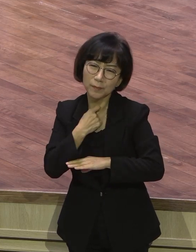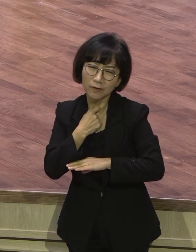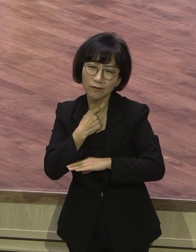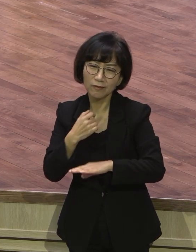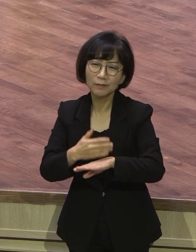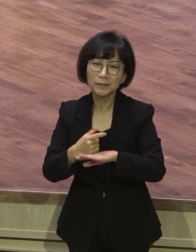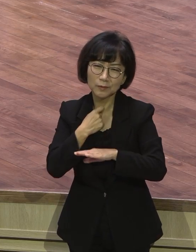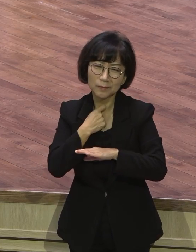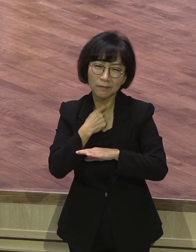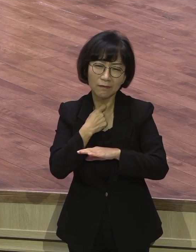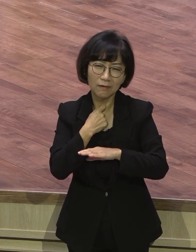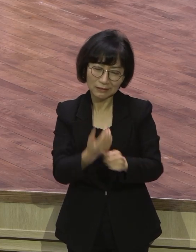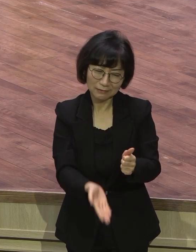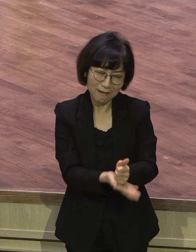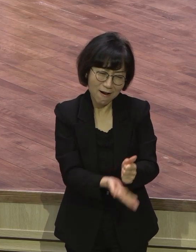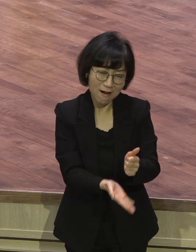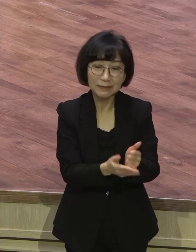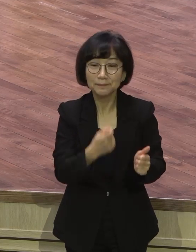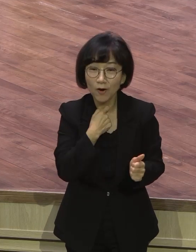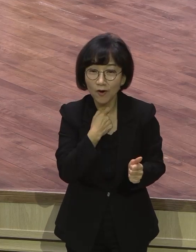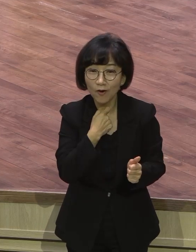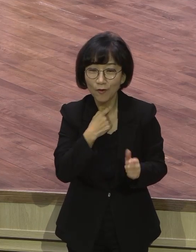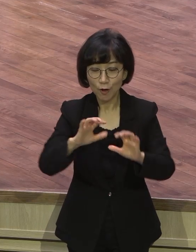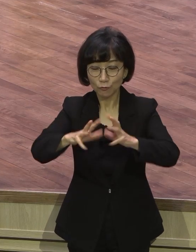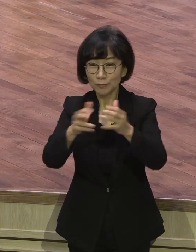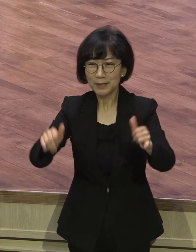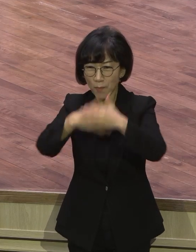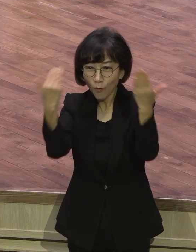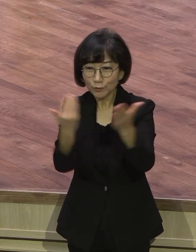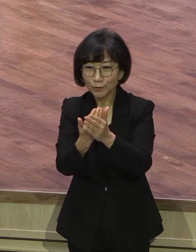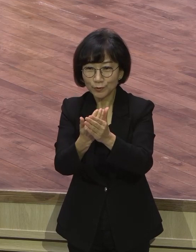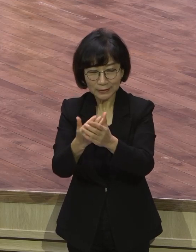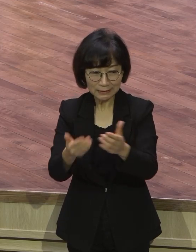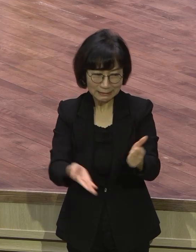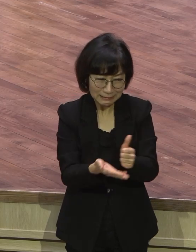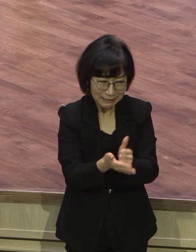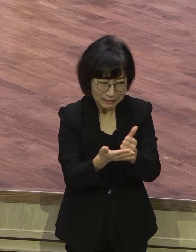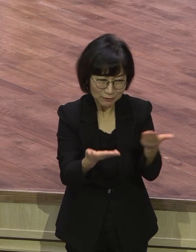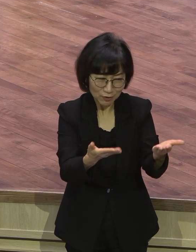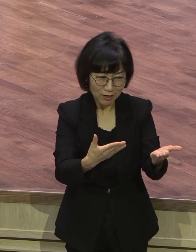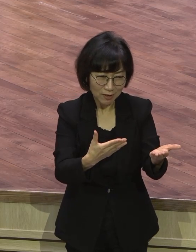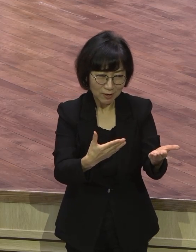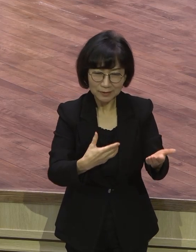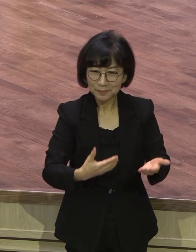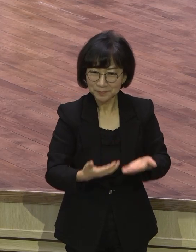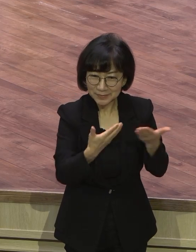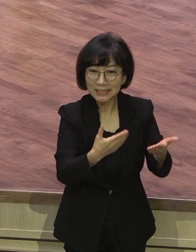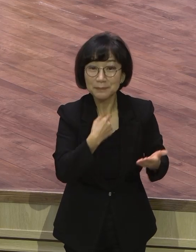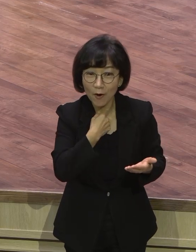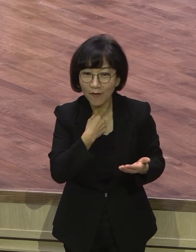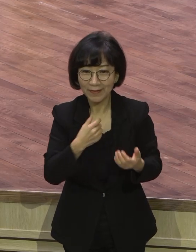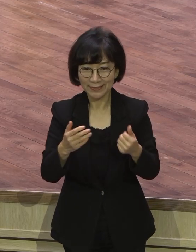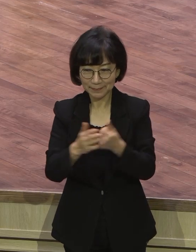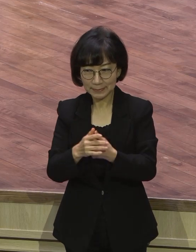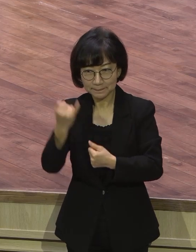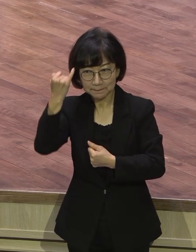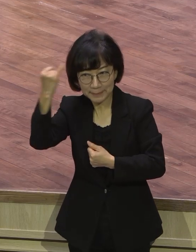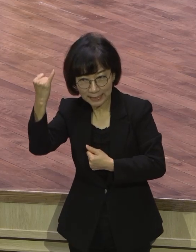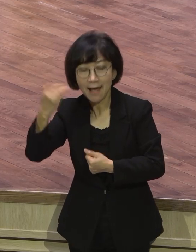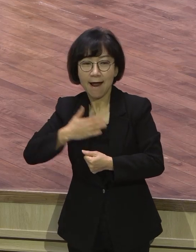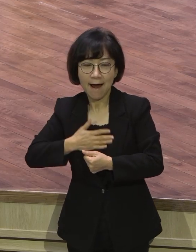응원의 마음으로 전달하는 국민참여형을 가지고 리레이 캠페인을 벌이자.